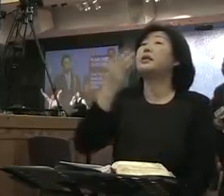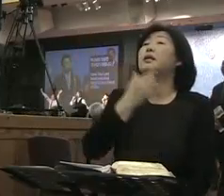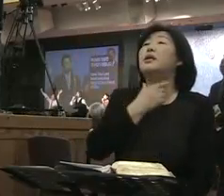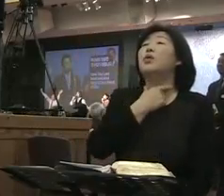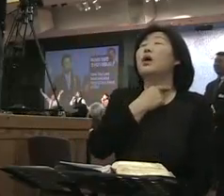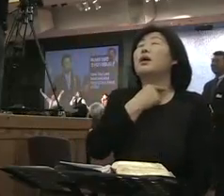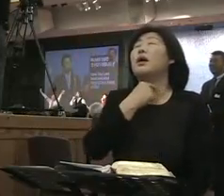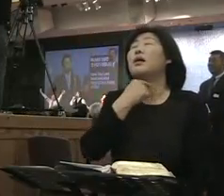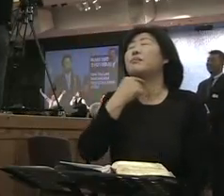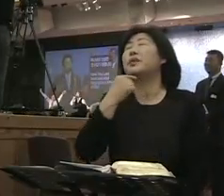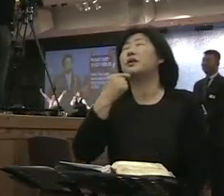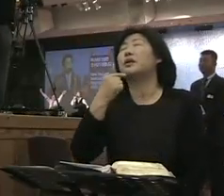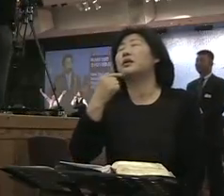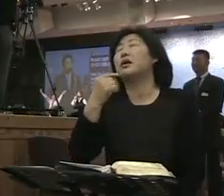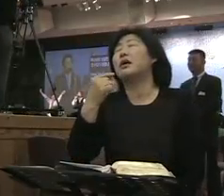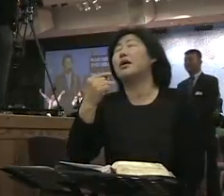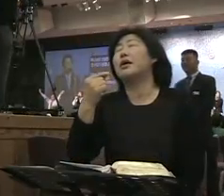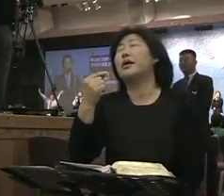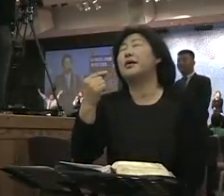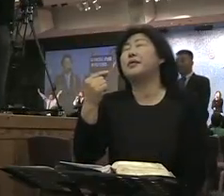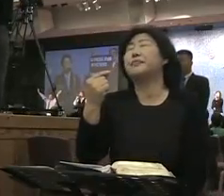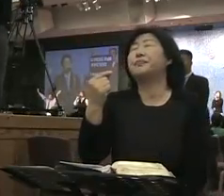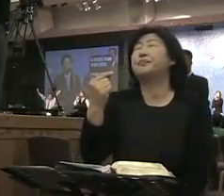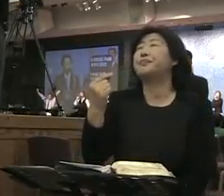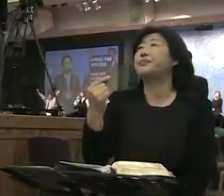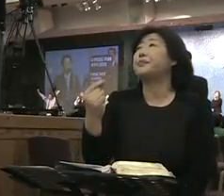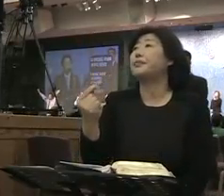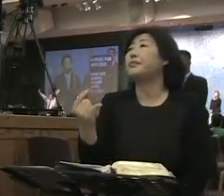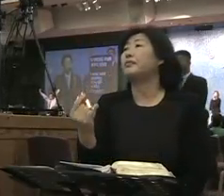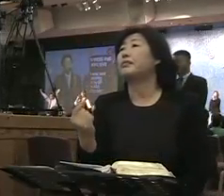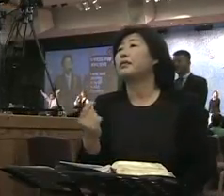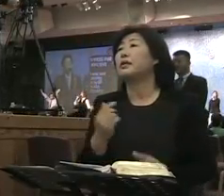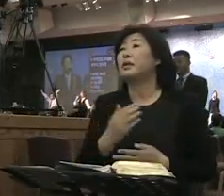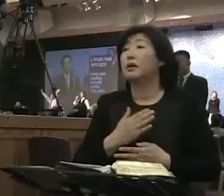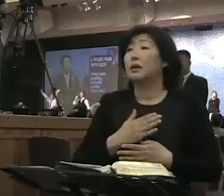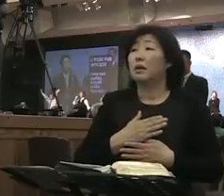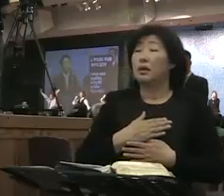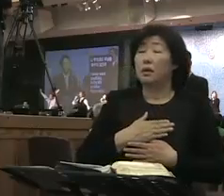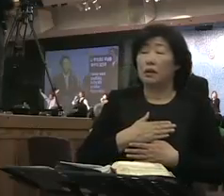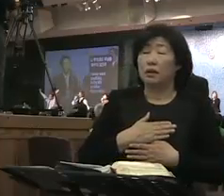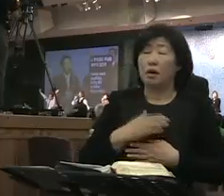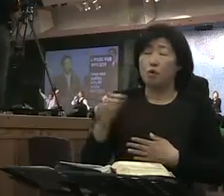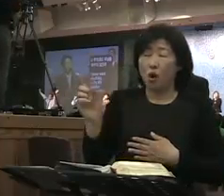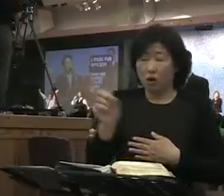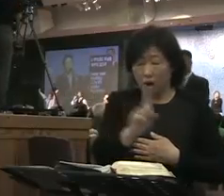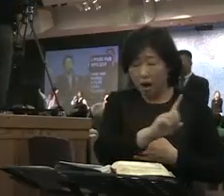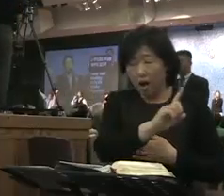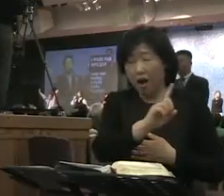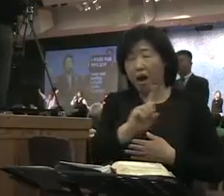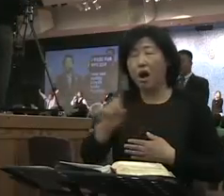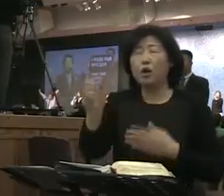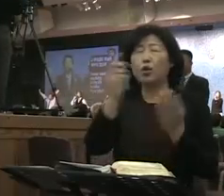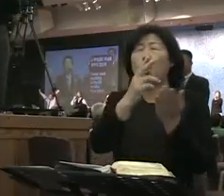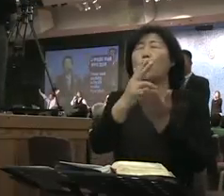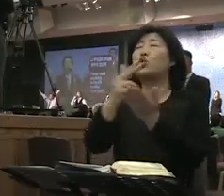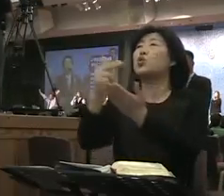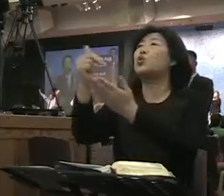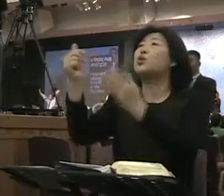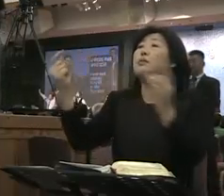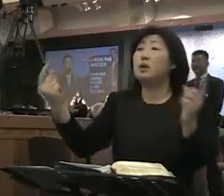친구되기 원합니다. 다시 한번 이 마음을 드리면서 나 무엇과도 주님을 바꾸지 않으리. 나